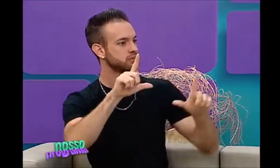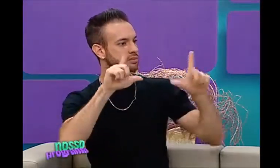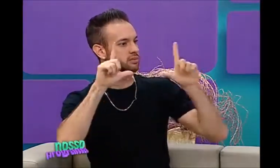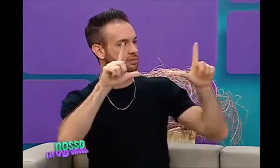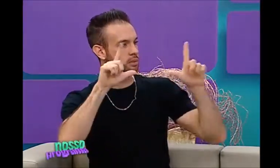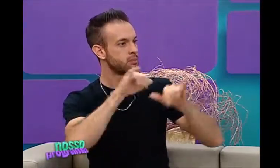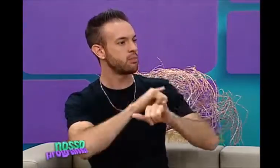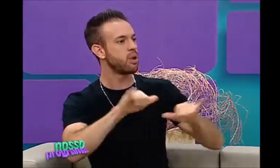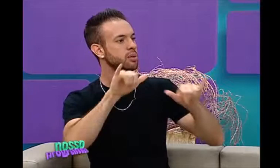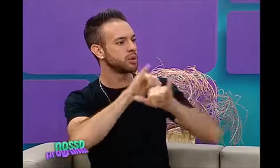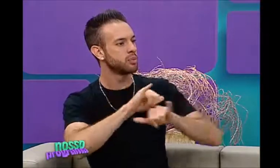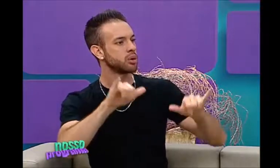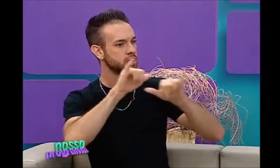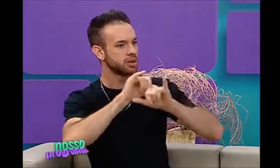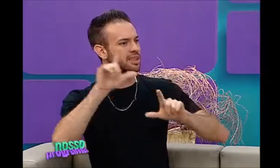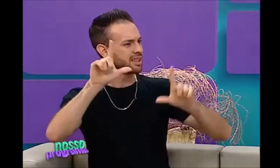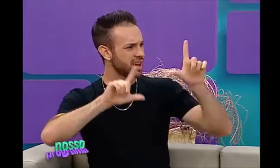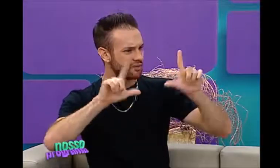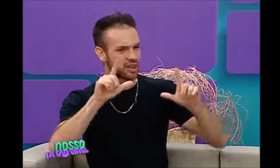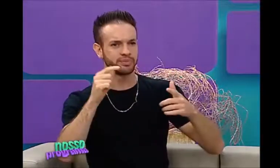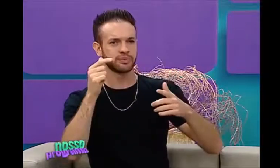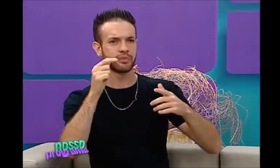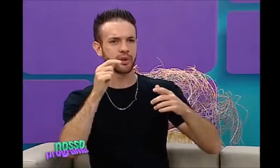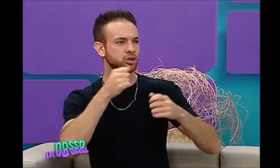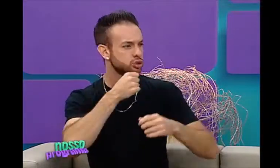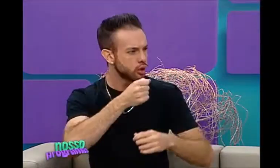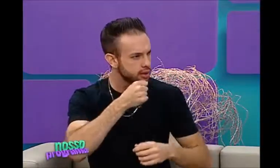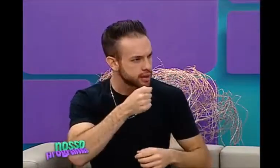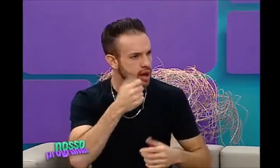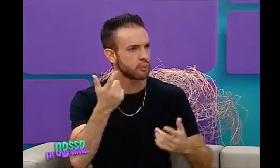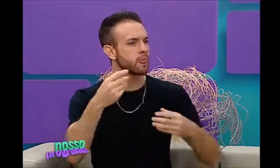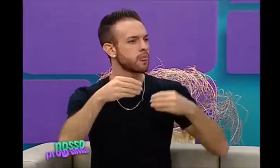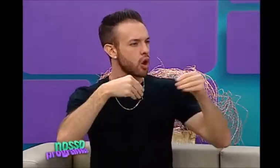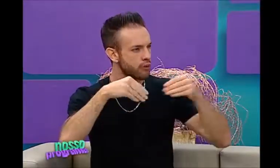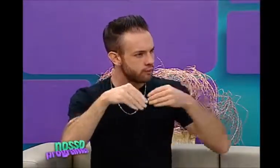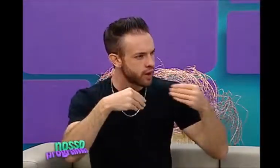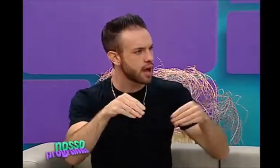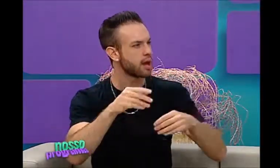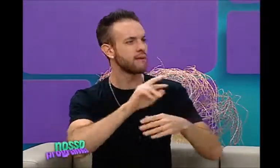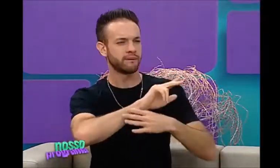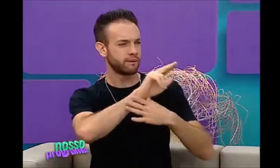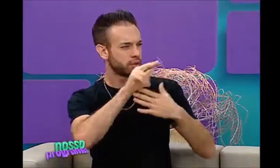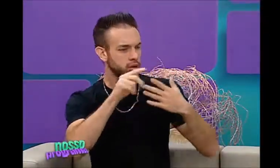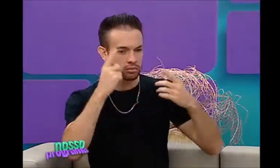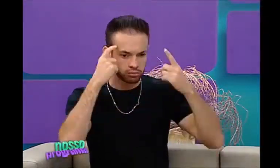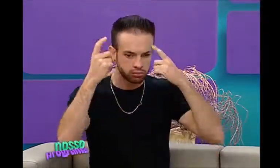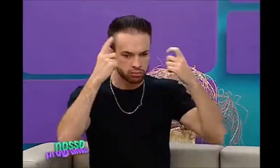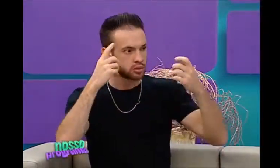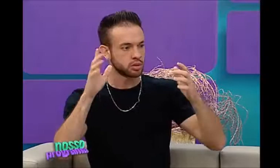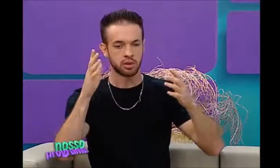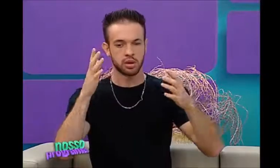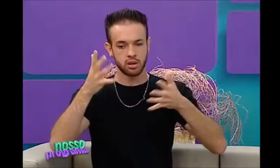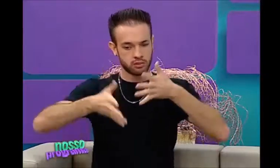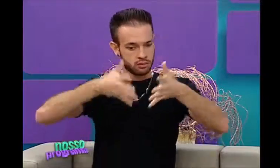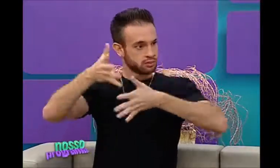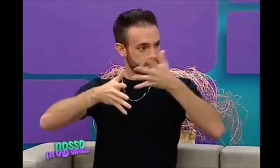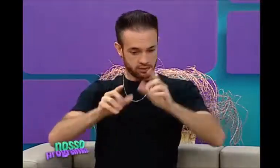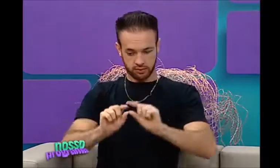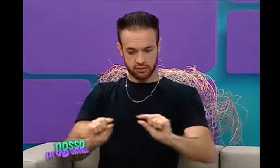Em outros países já tem muito isso. Na televisão, jornal, isso é verdade. novela, tem tudo. Tem